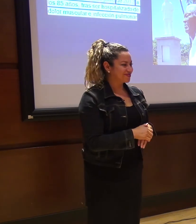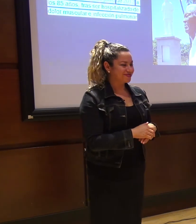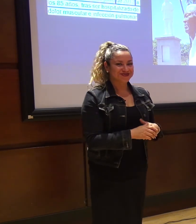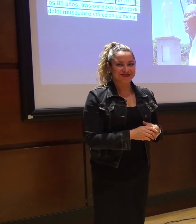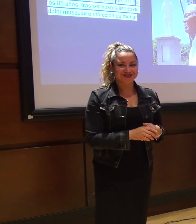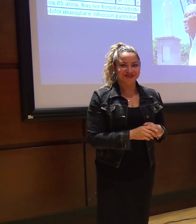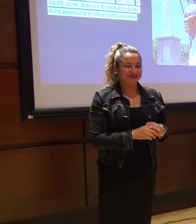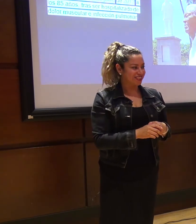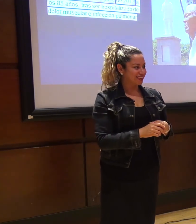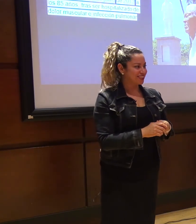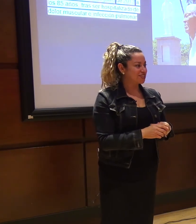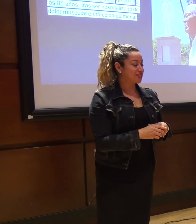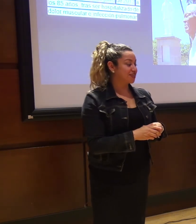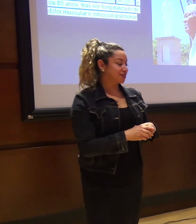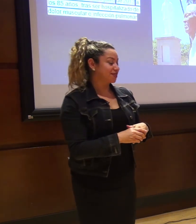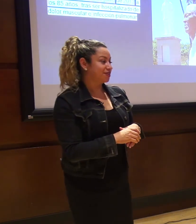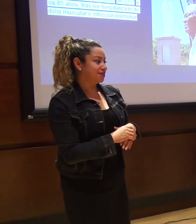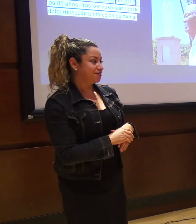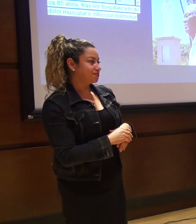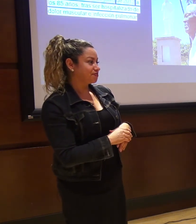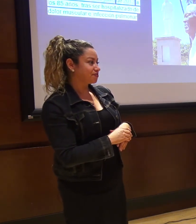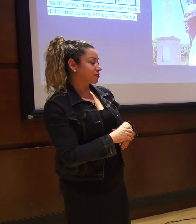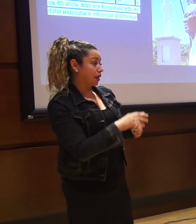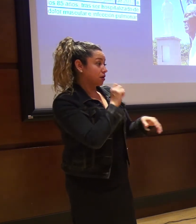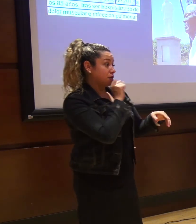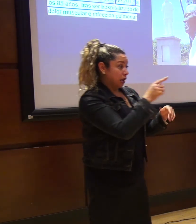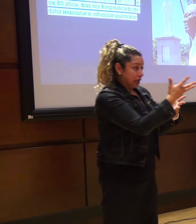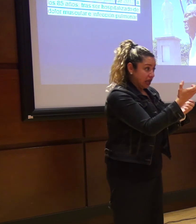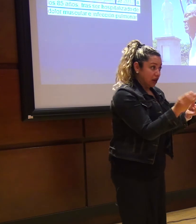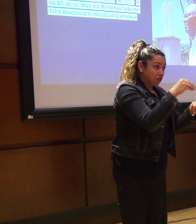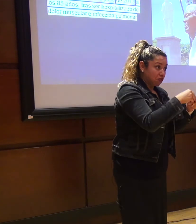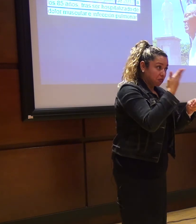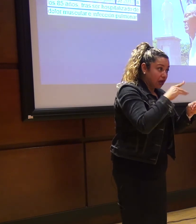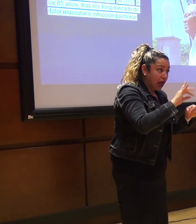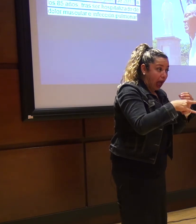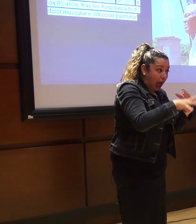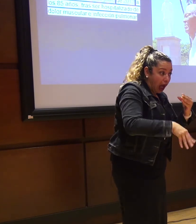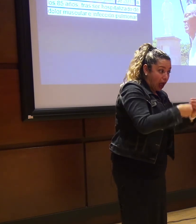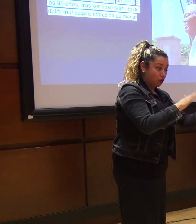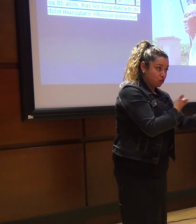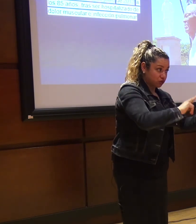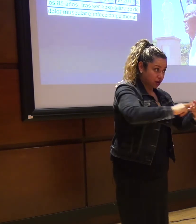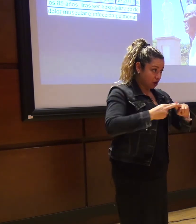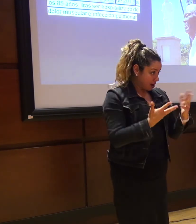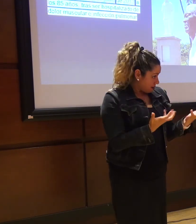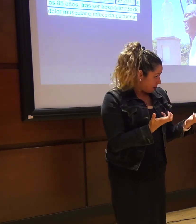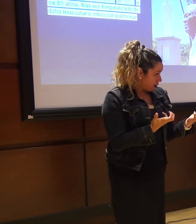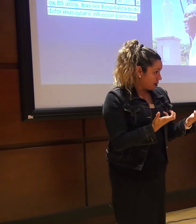No sé si también quisieras decir Chévere. algo de la música, o sea, digamos tú también como de la región, es tan importante el conocimiento